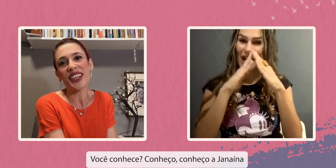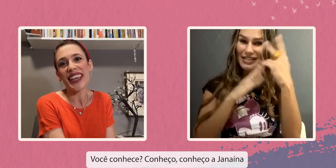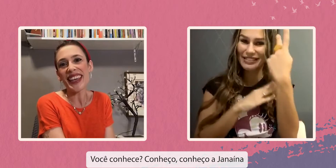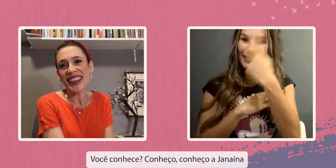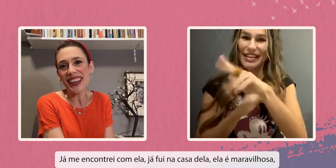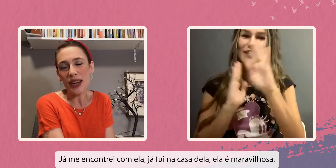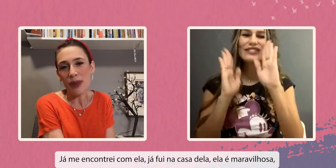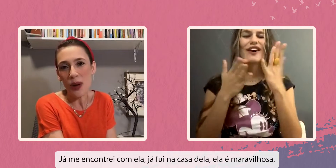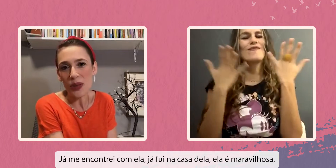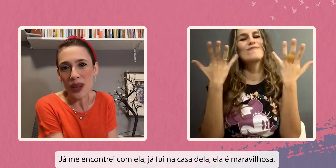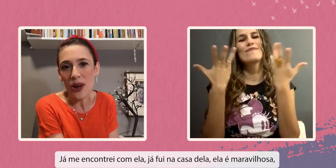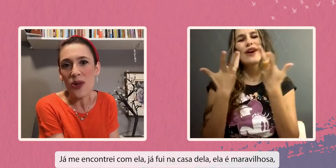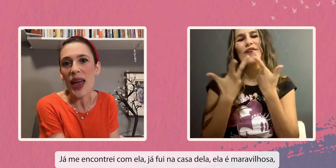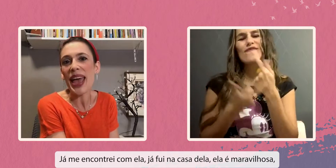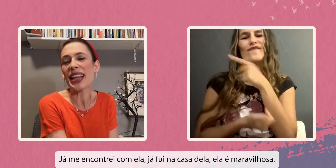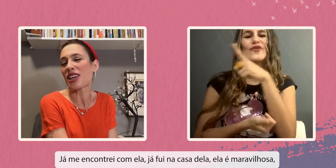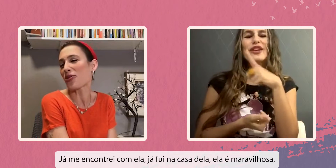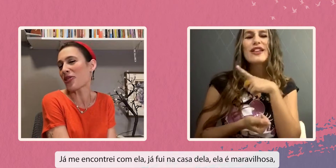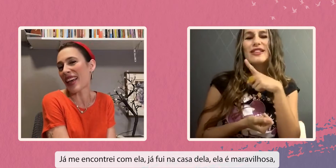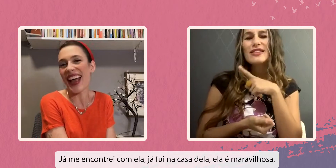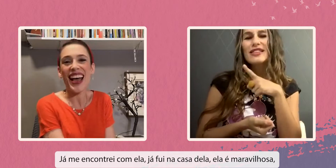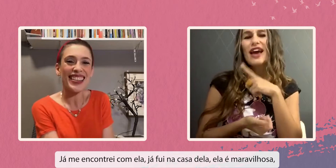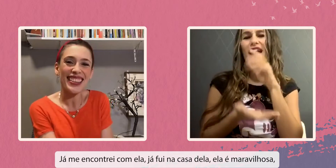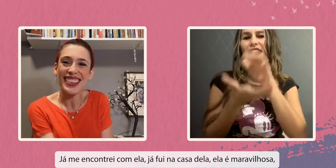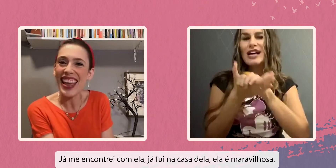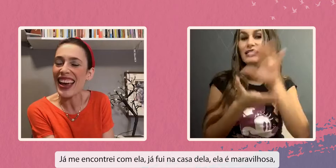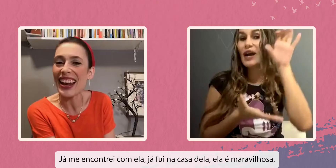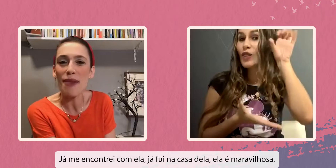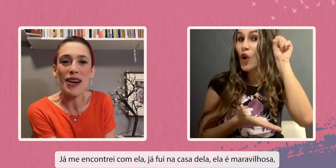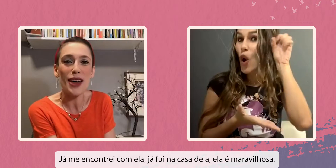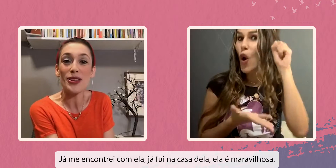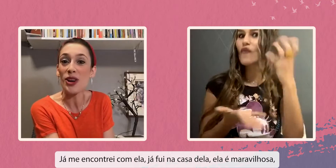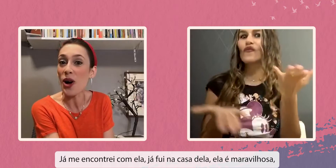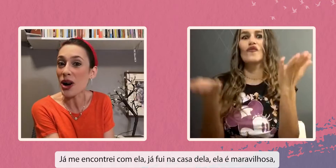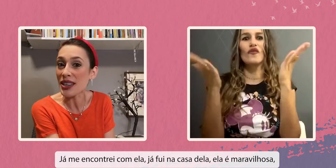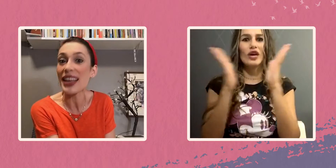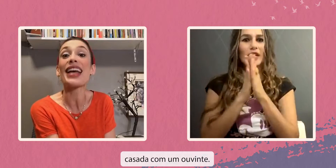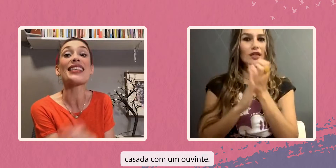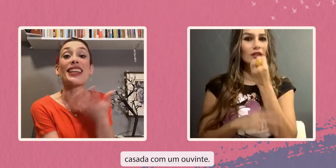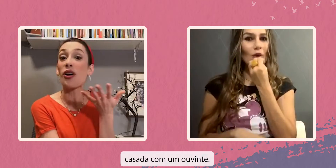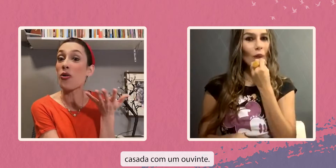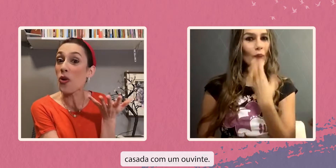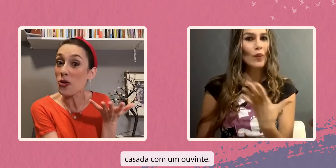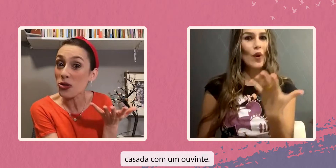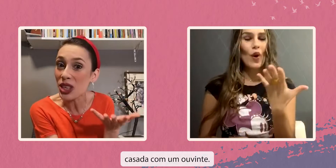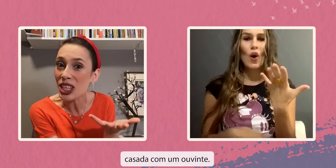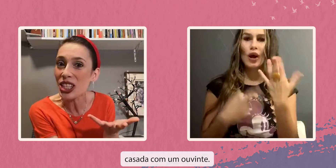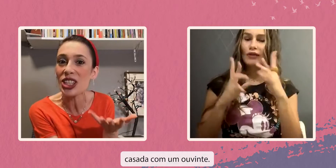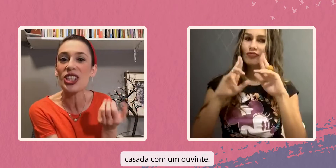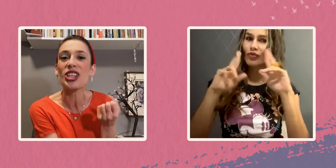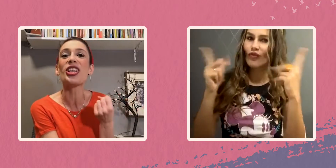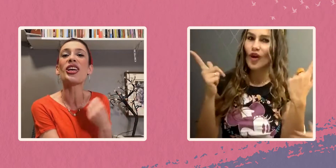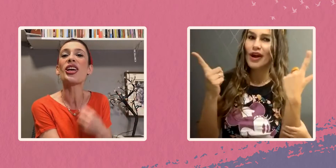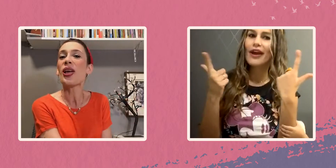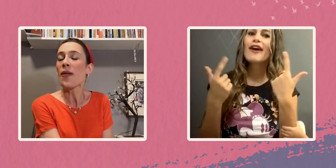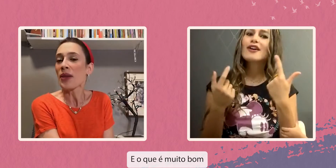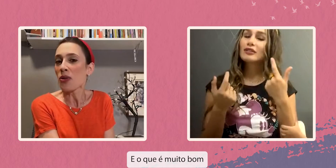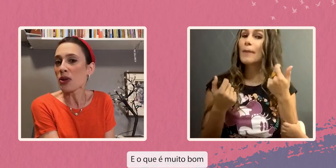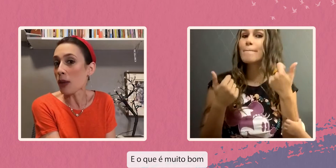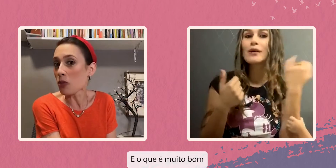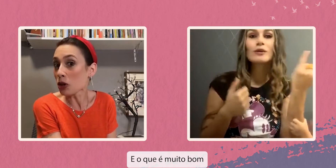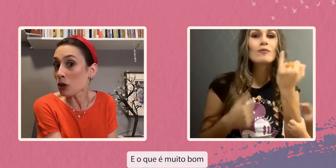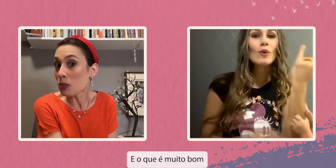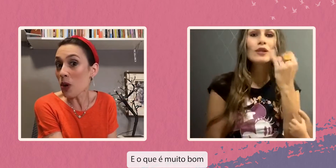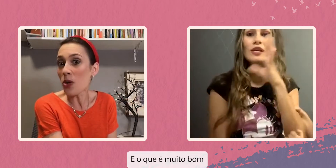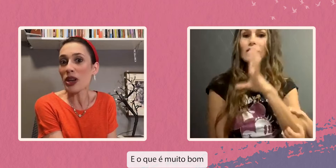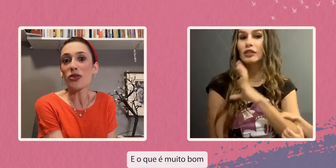Conheço a Janaína, já me encontrei com ela, já fui na casa dela, ela é maravilhosa, casada com um ouvinte, o